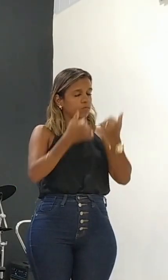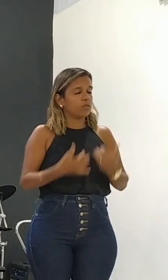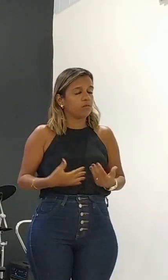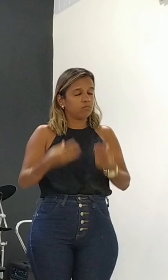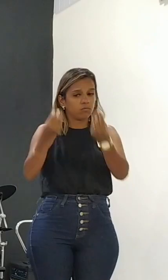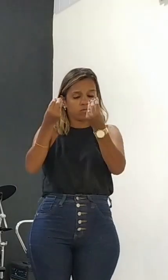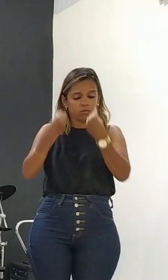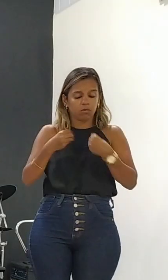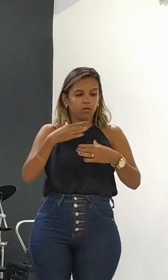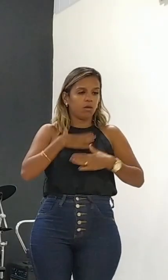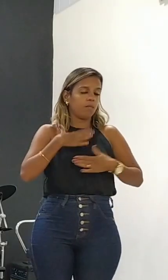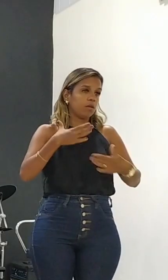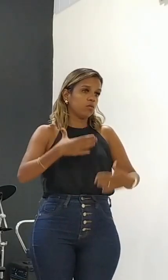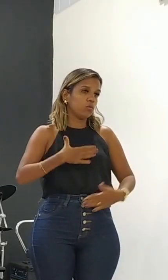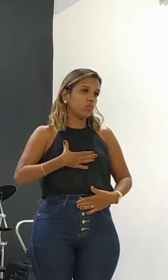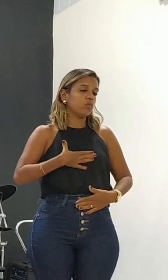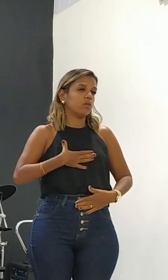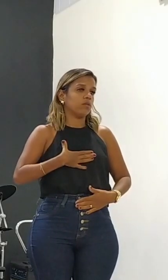nos deu